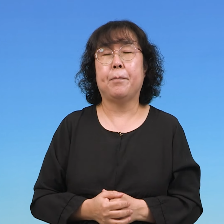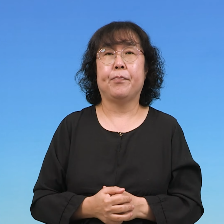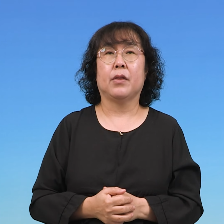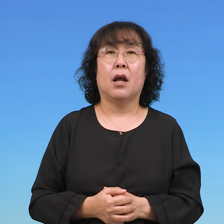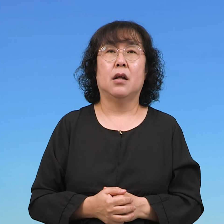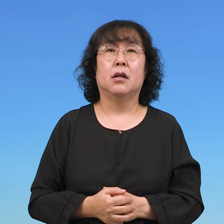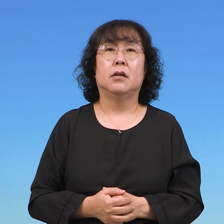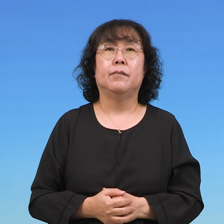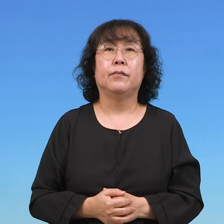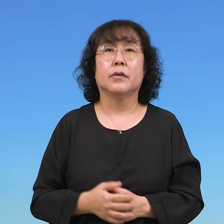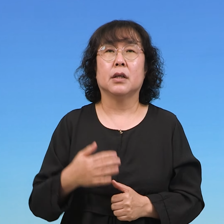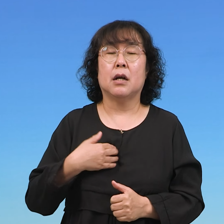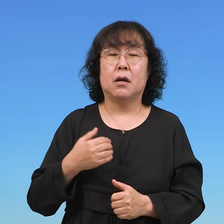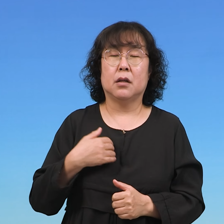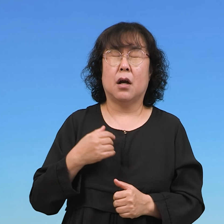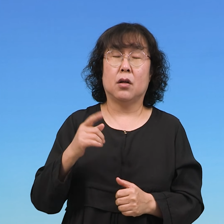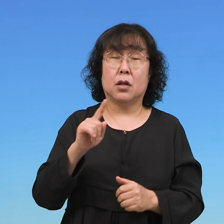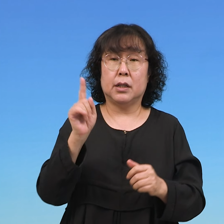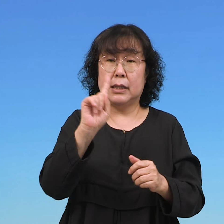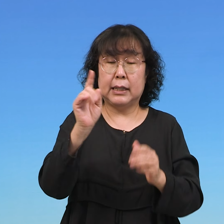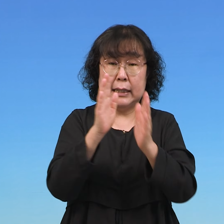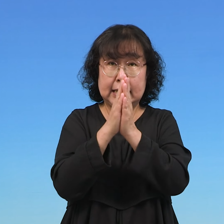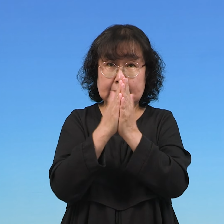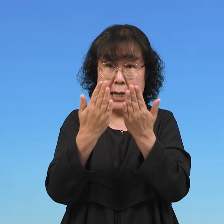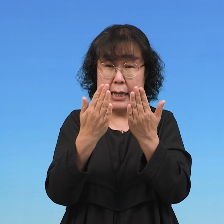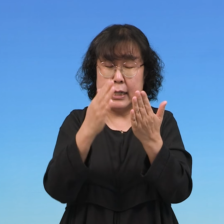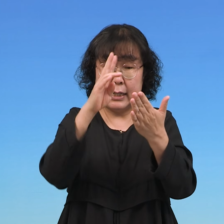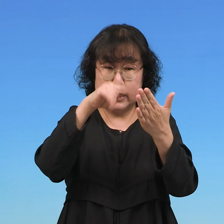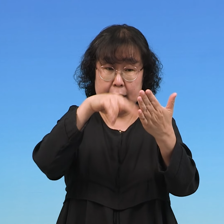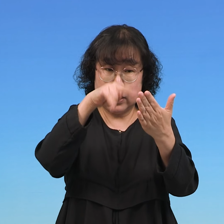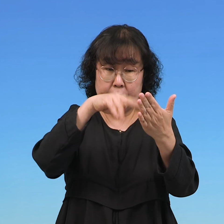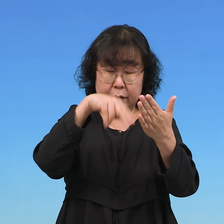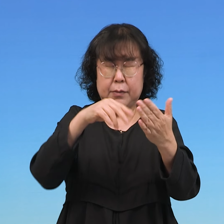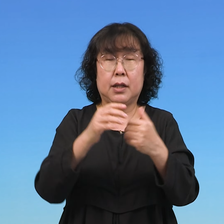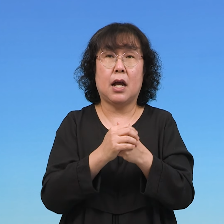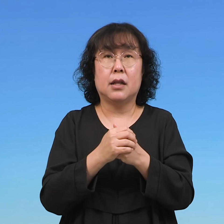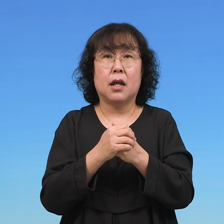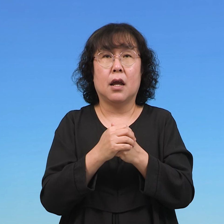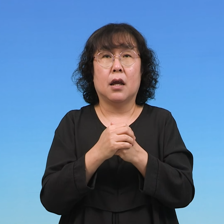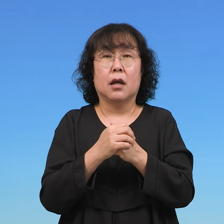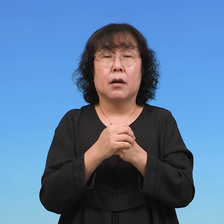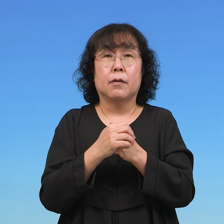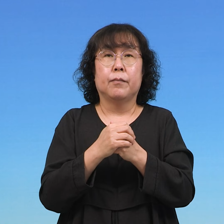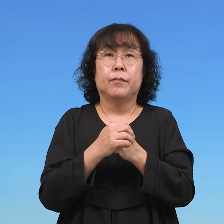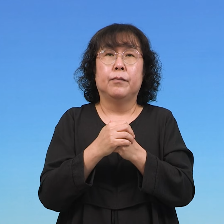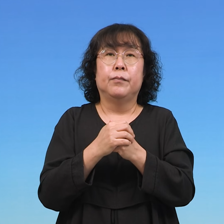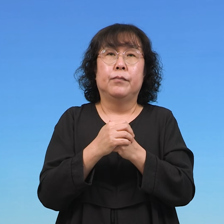선교사님이 되셨는데요, 이분이 이제 어린 시절의 상처를 그 책에다가 밝히더라고요.